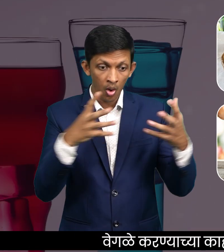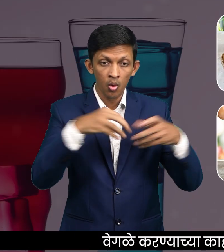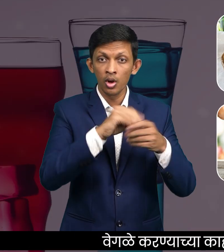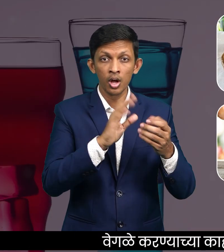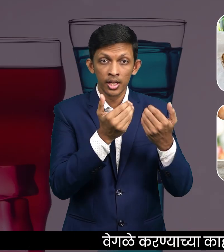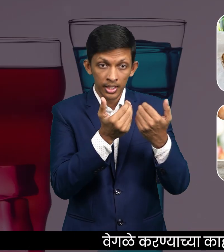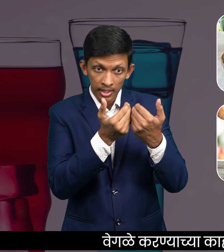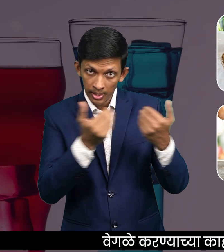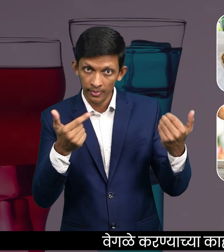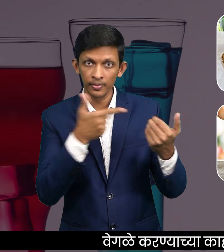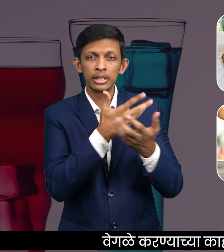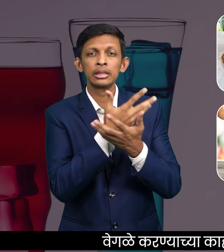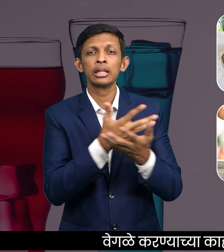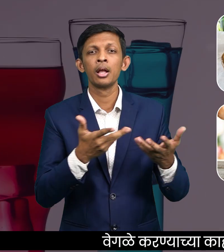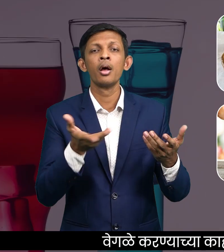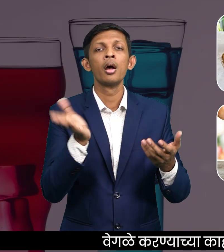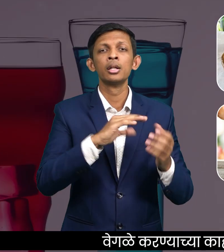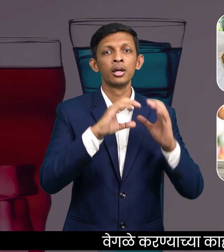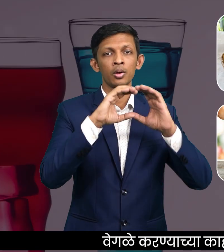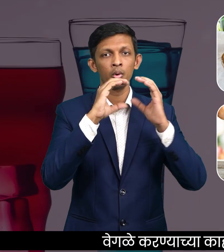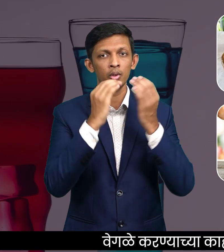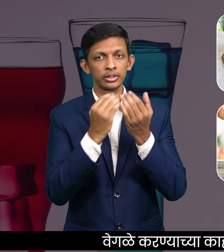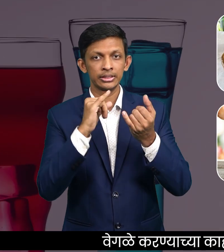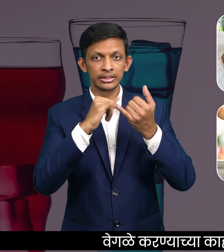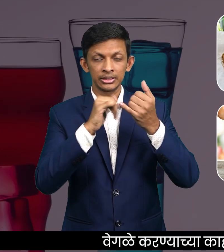चर्चा करूया.